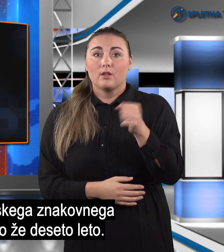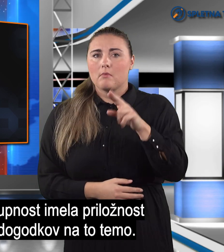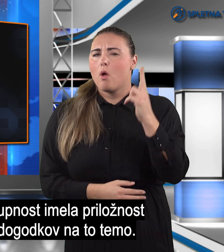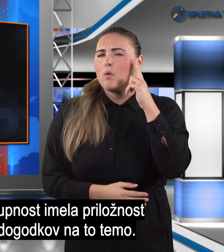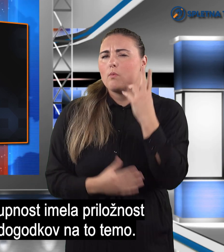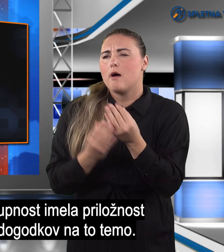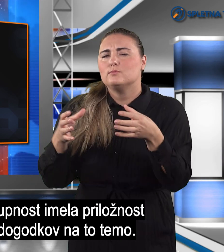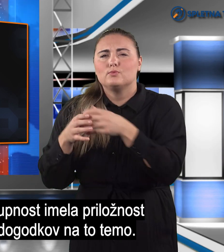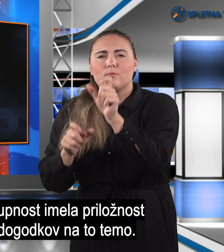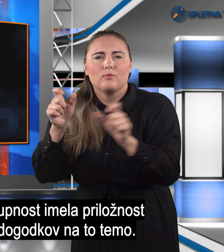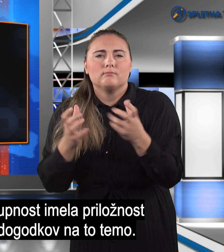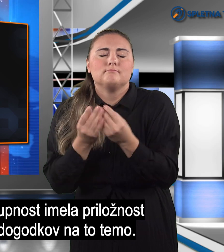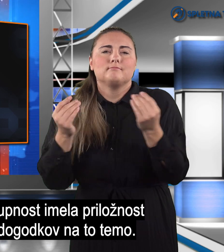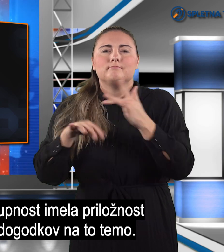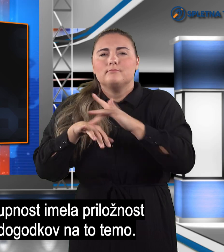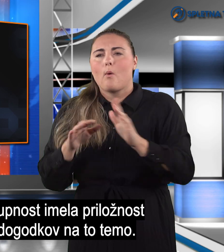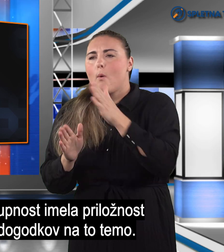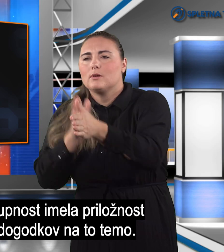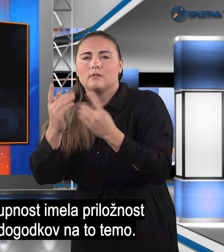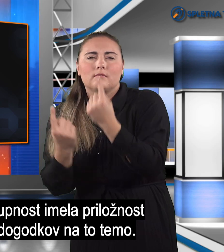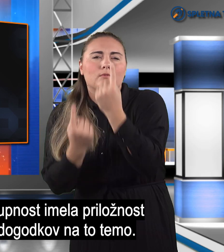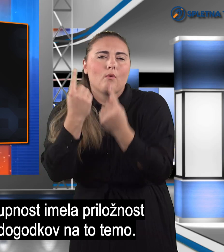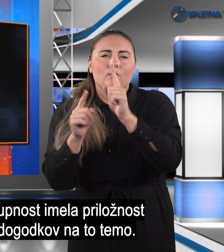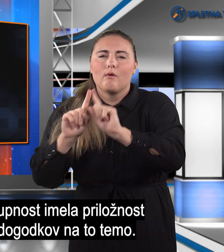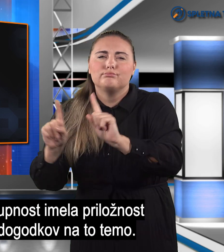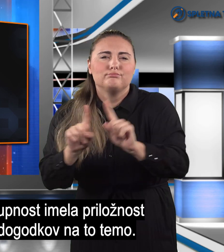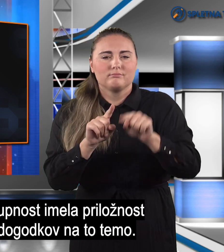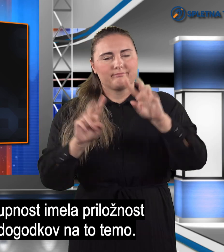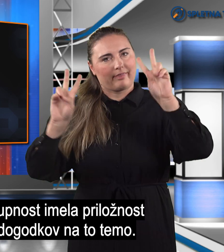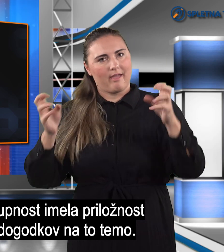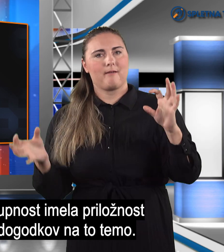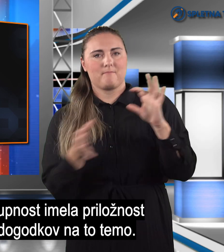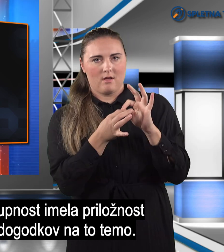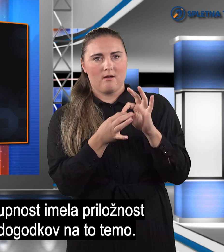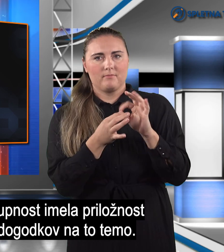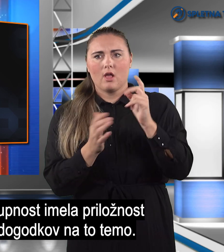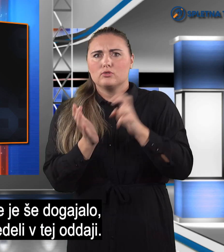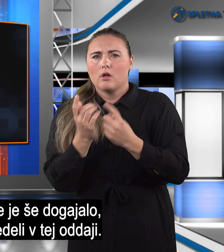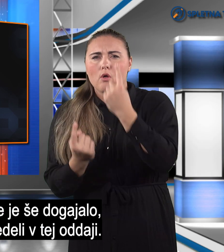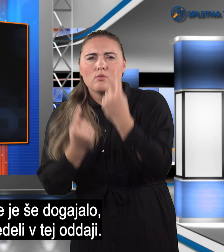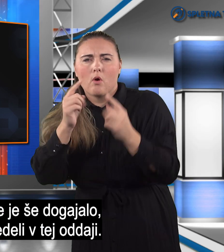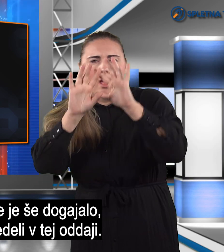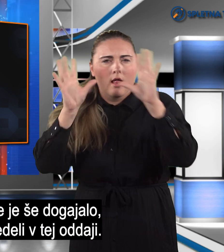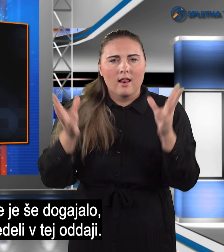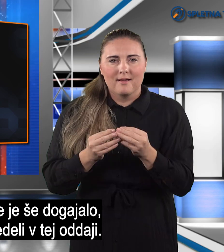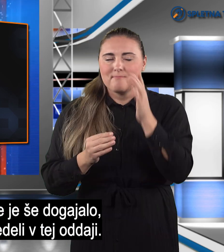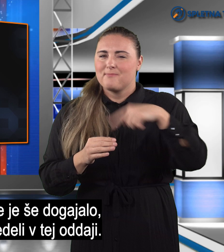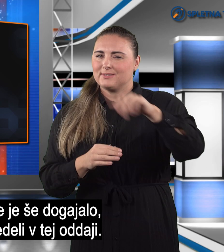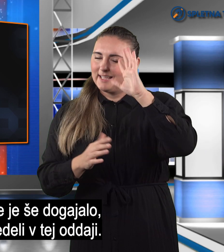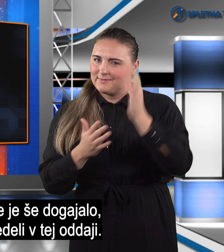Zato je gluha skupnost imela priložnost obiskati veliko dogodkov na to temo. Kaj vse se je še dogajalo, boste izvedeli v